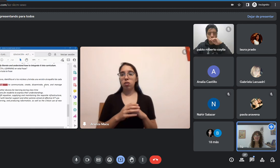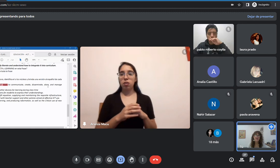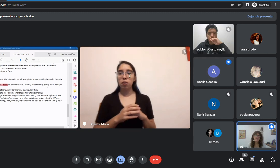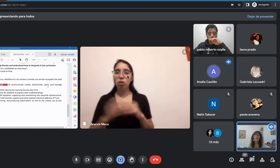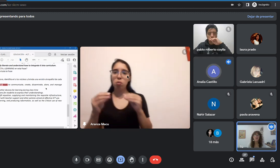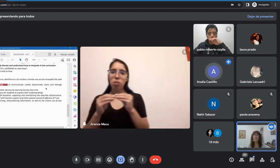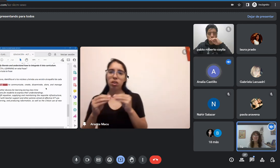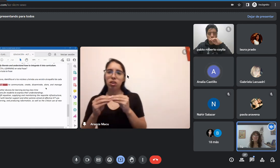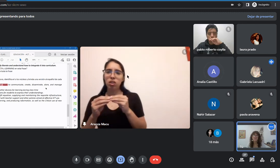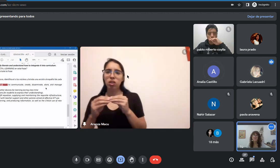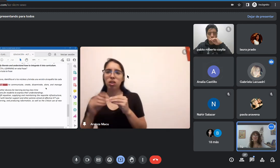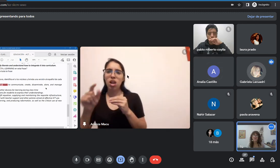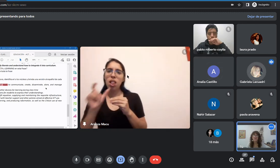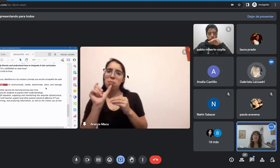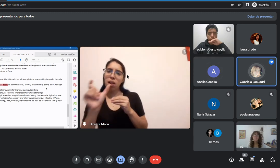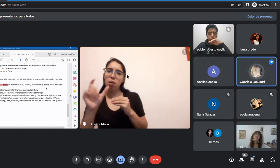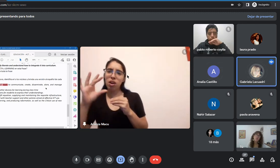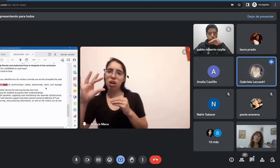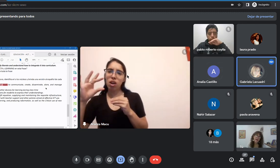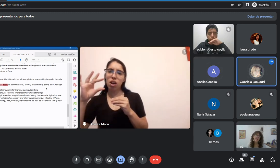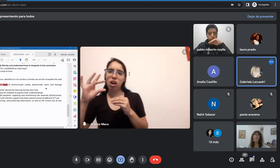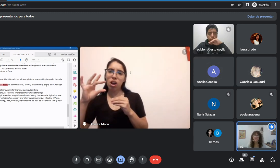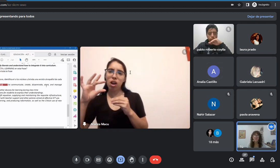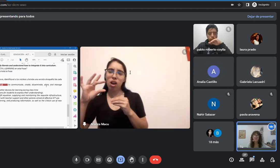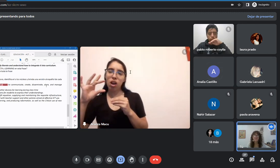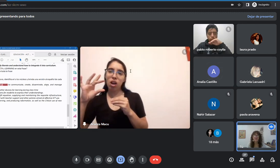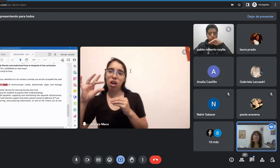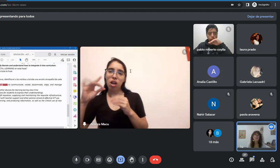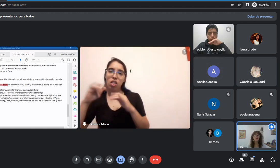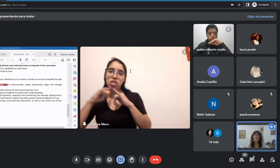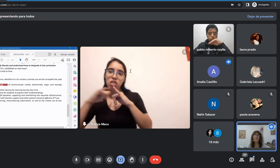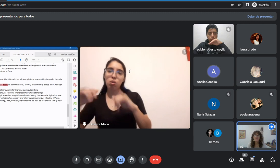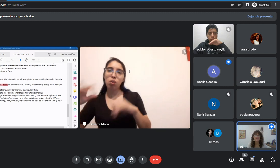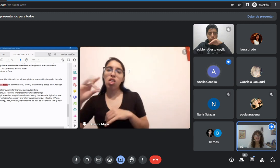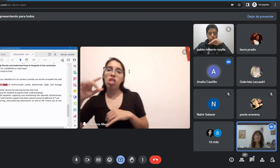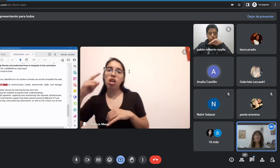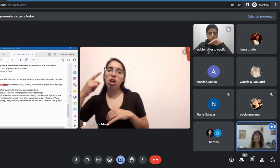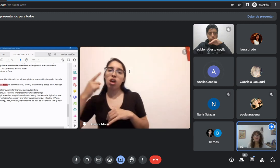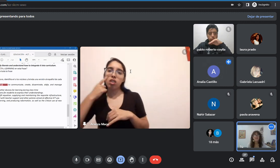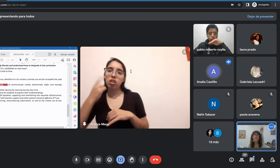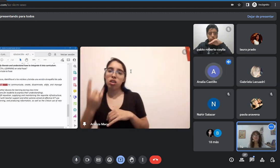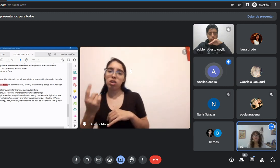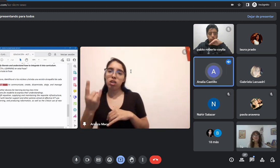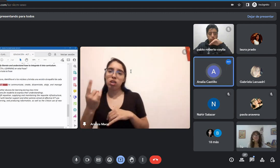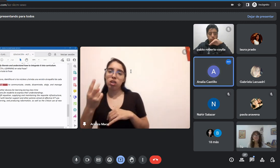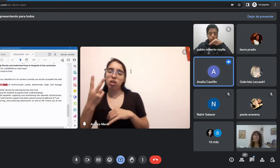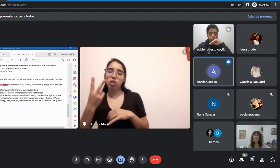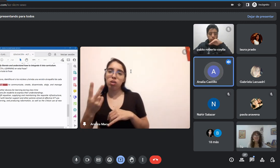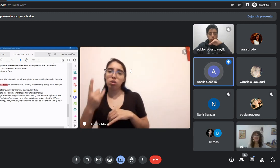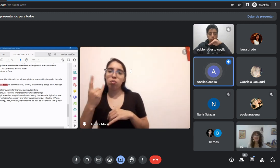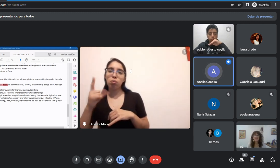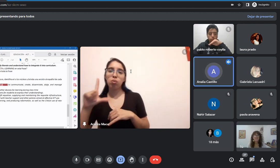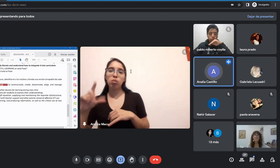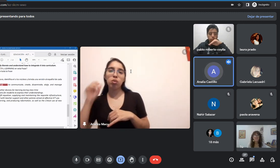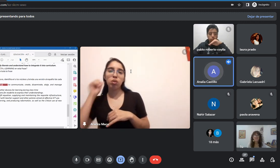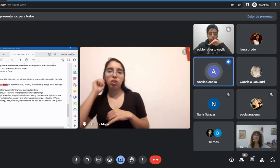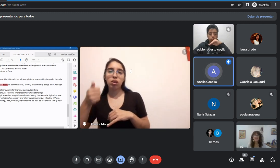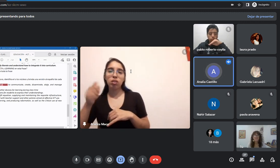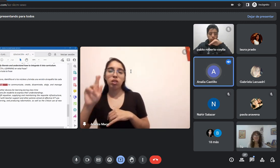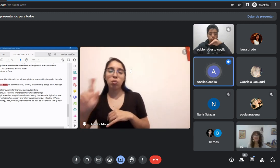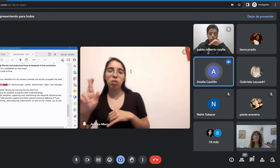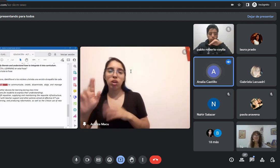diseminar o divulgar. Divulgar también puede ser. Store, ¿qué es? Bien. Voy a poner divulgar